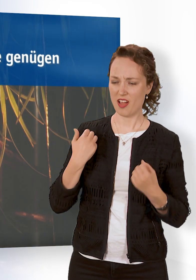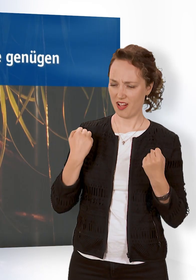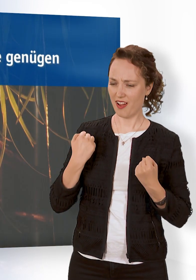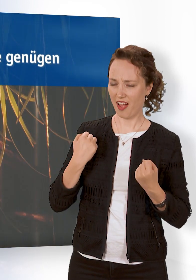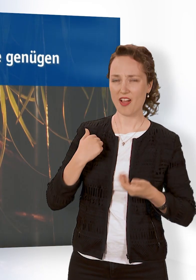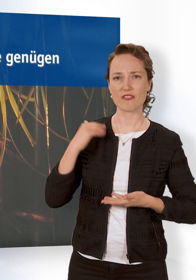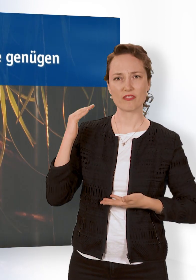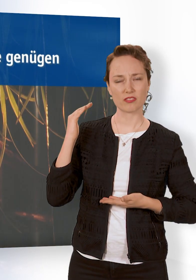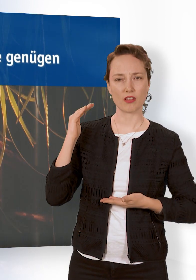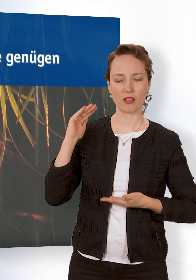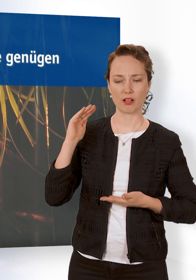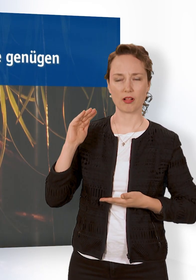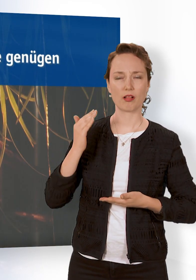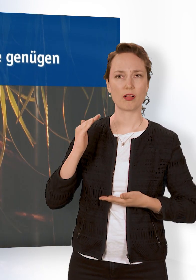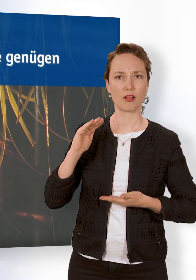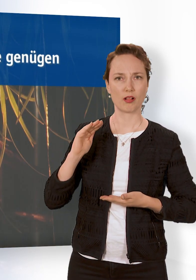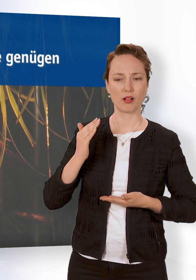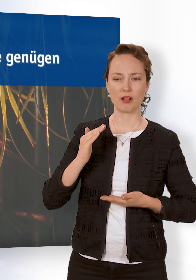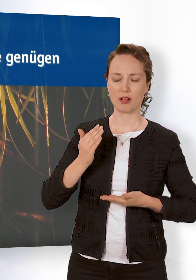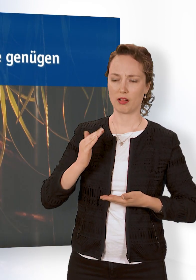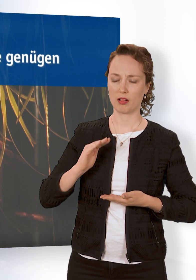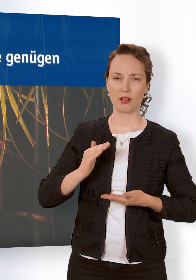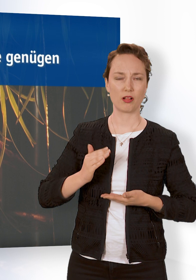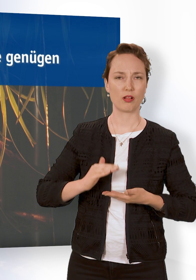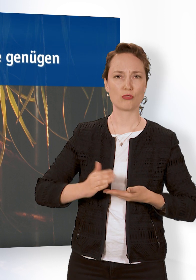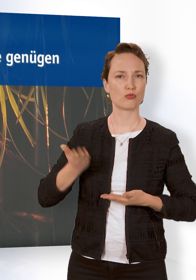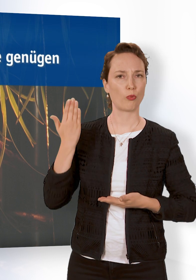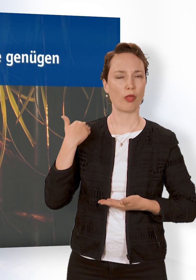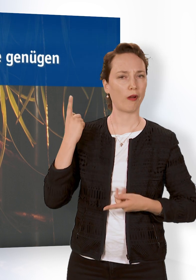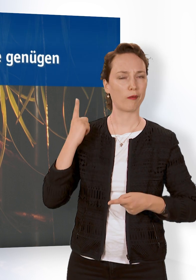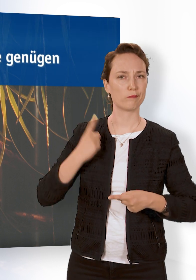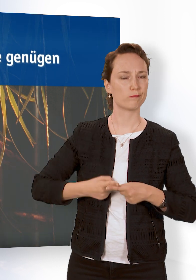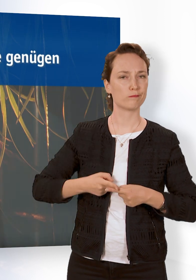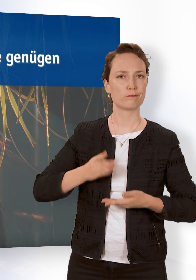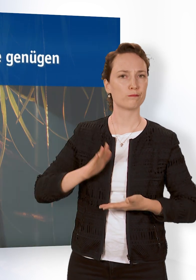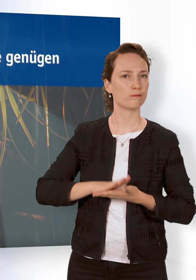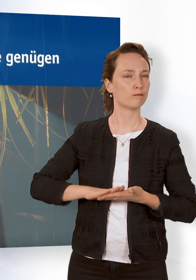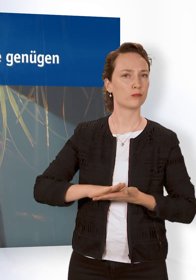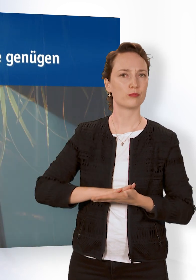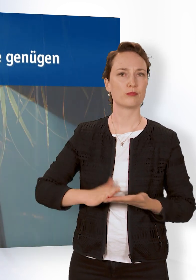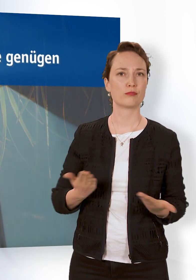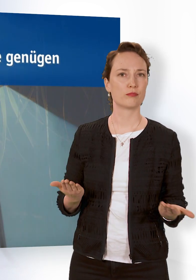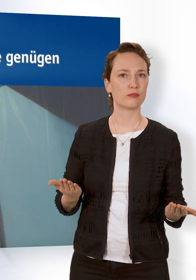Die letzten Kräfte sind schon lang verzehrt.